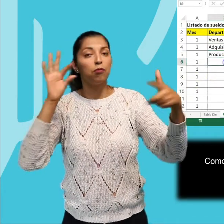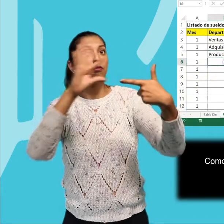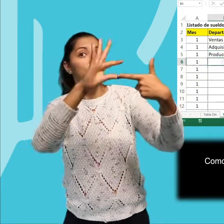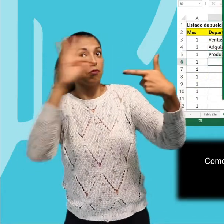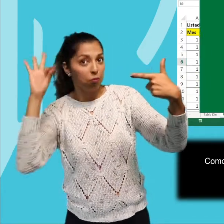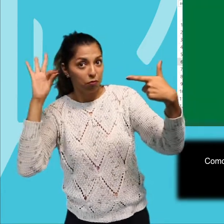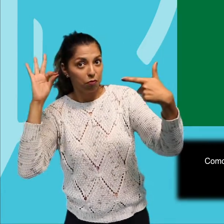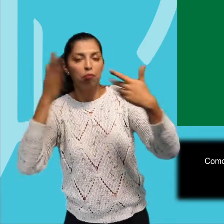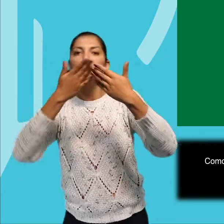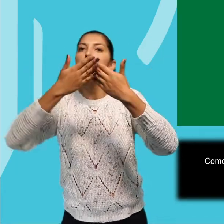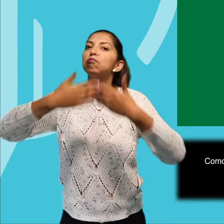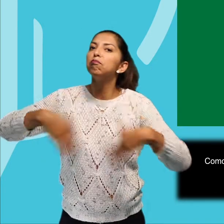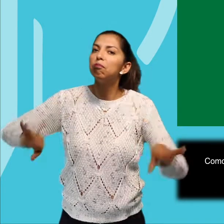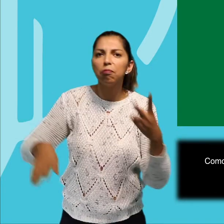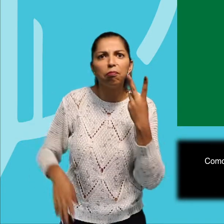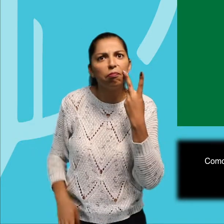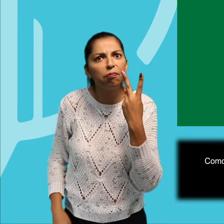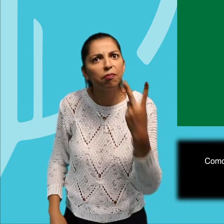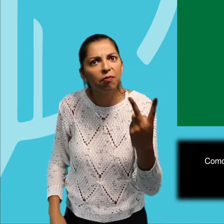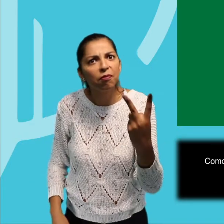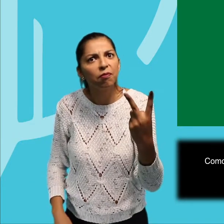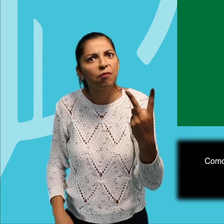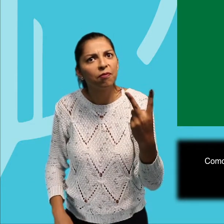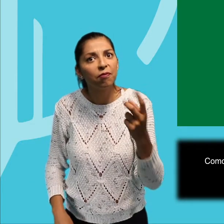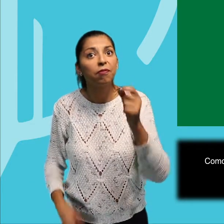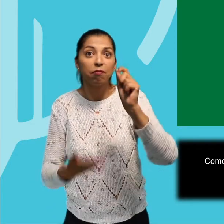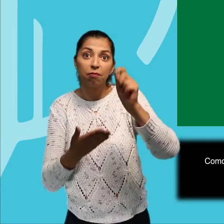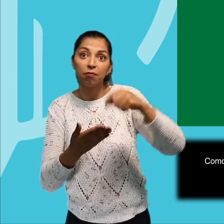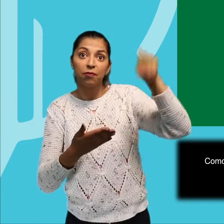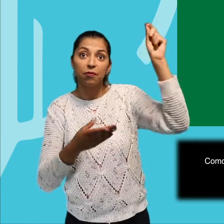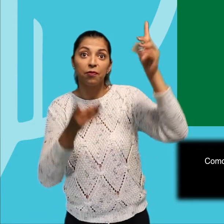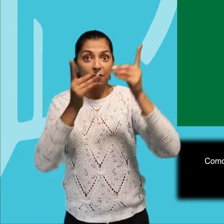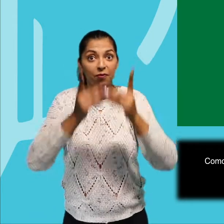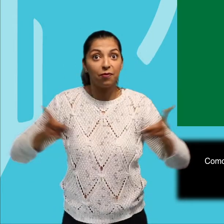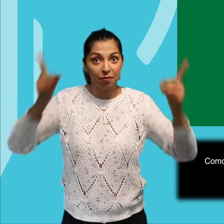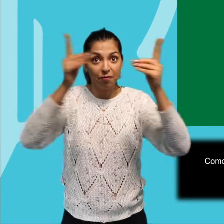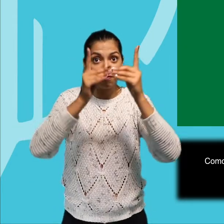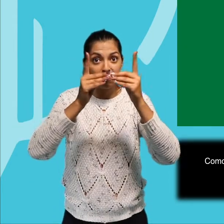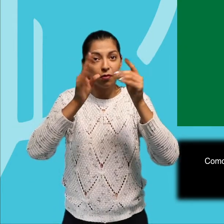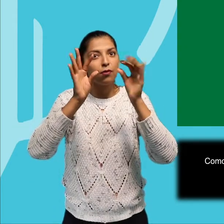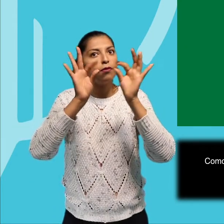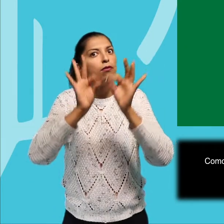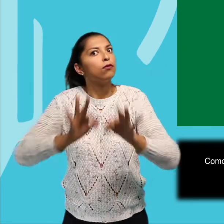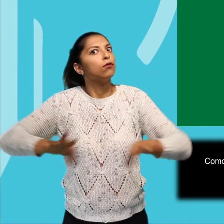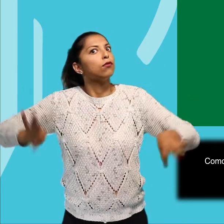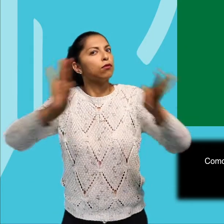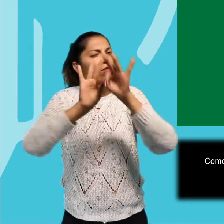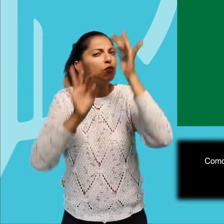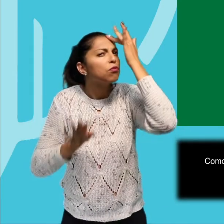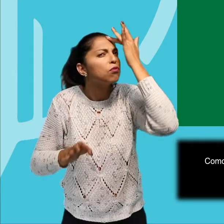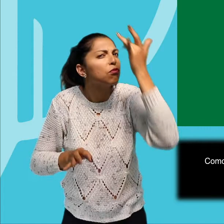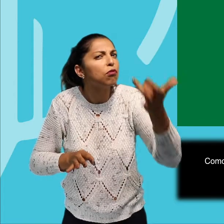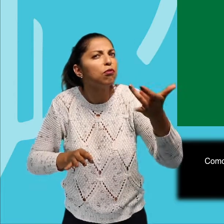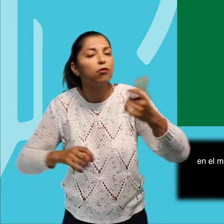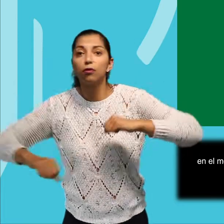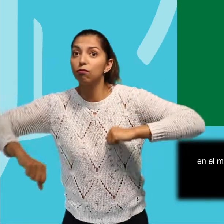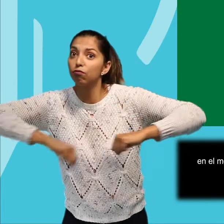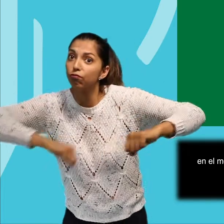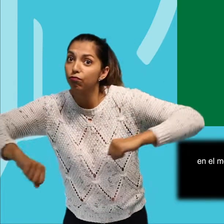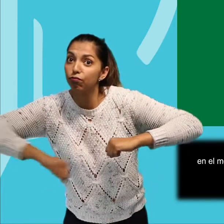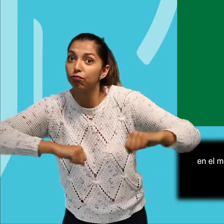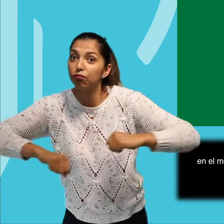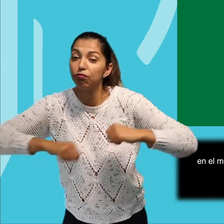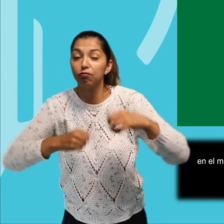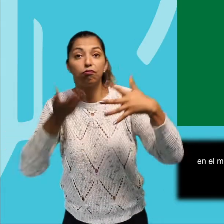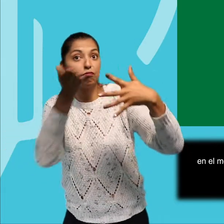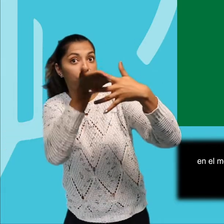Como vemos, la validación de datos es muy importante porque controla los rangos de datos en el